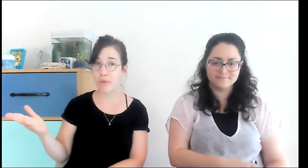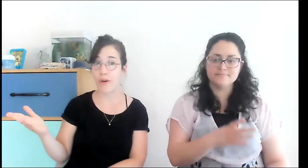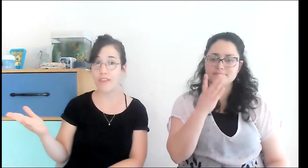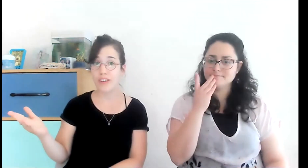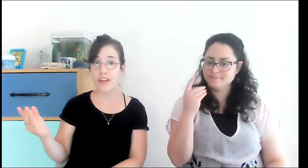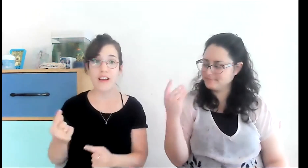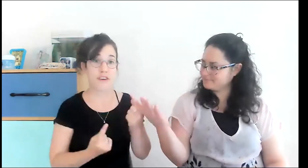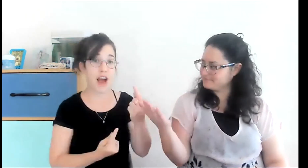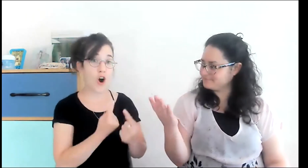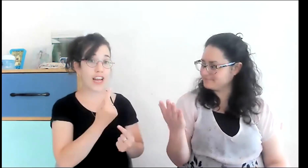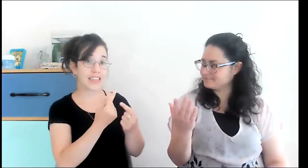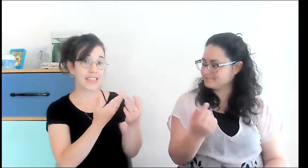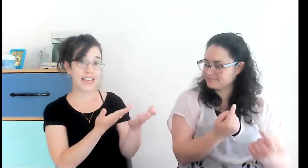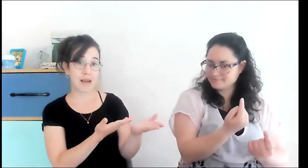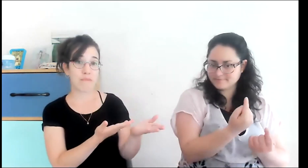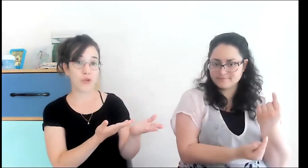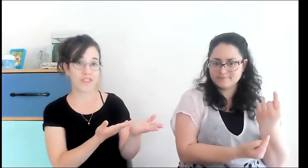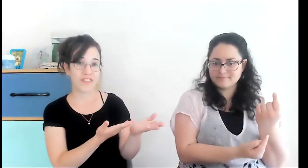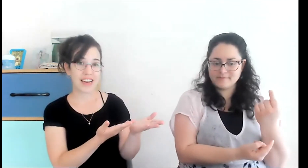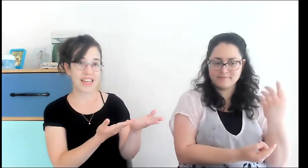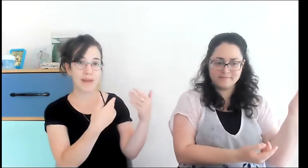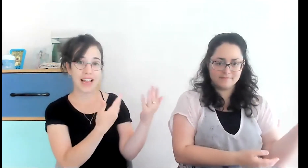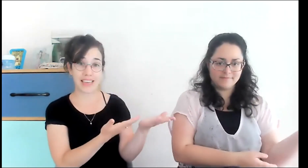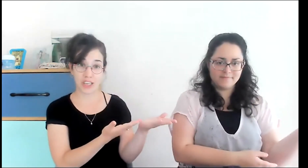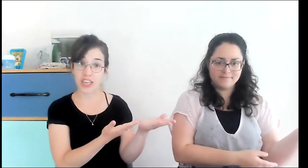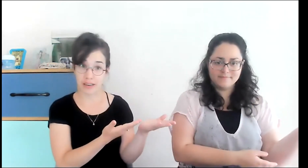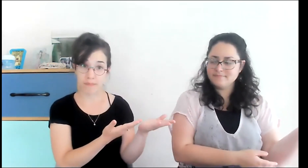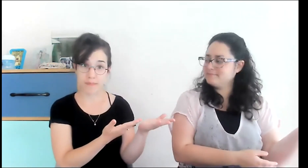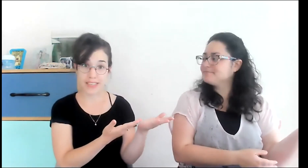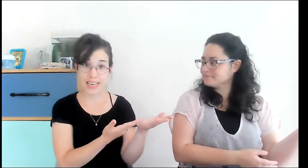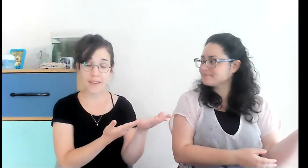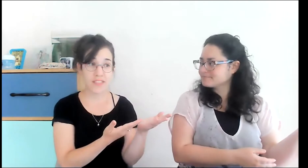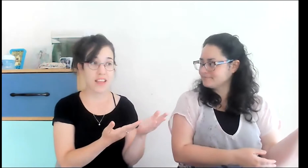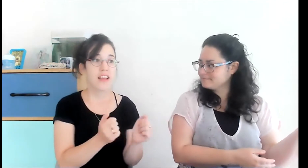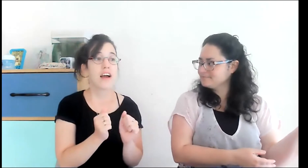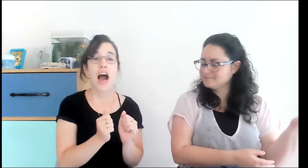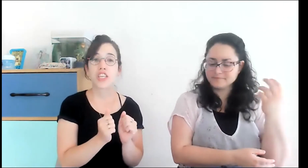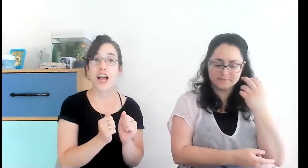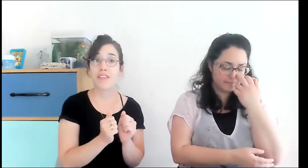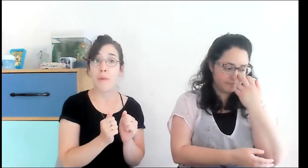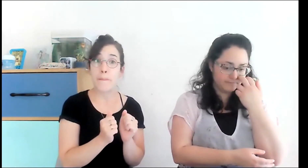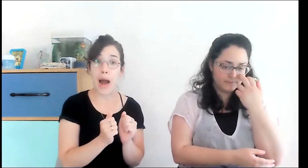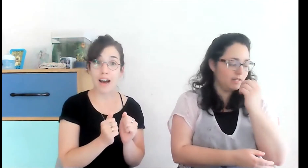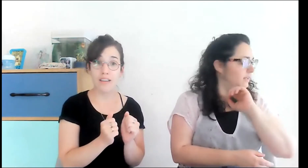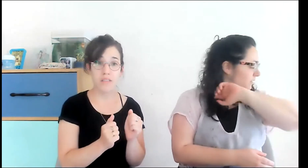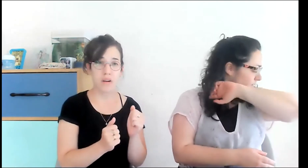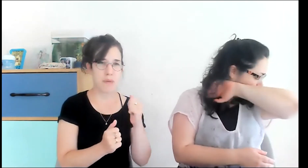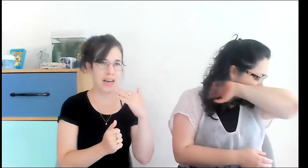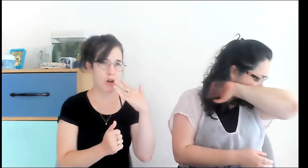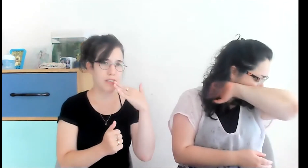פה, והעוקץ יהיה פה. אני אצביע על הצד השני, בסדר? עכשיו, מר. מר, אנחנו